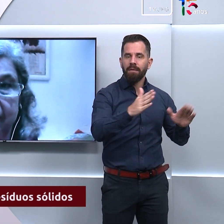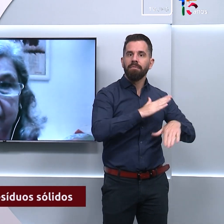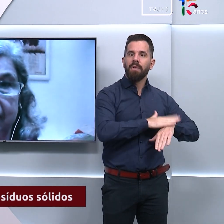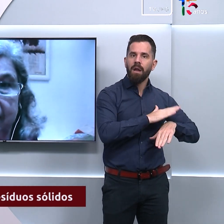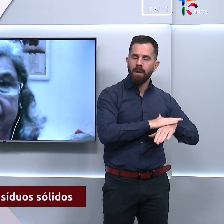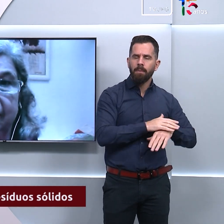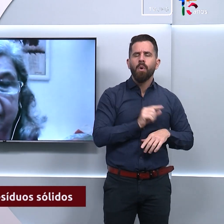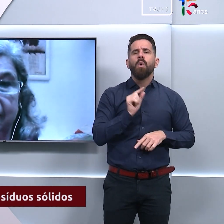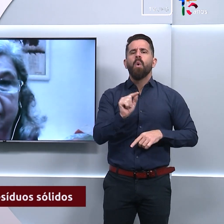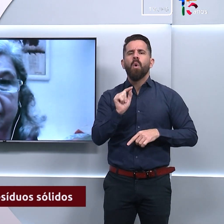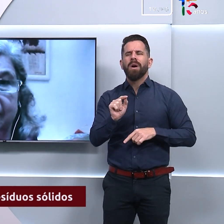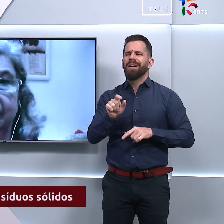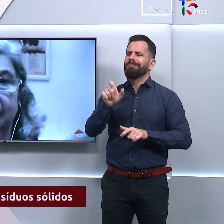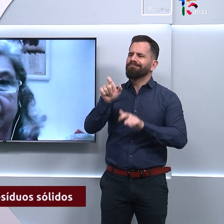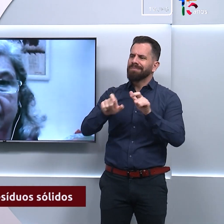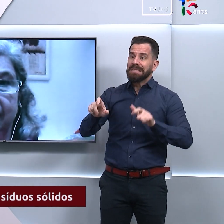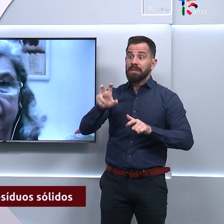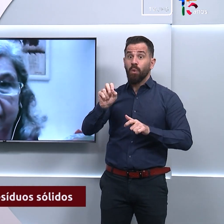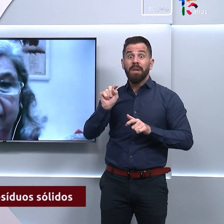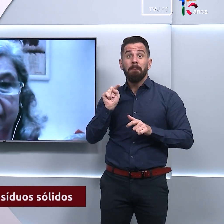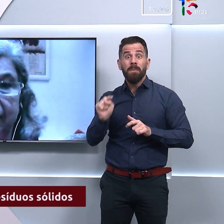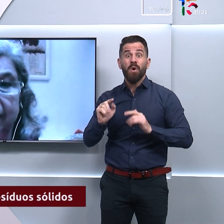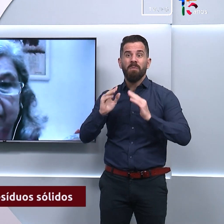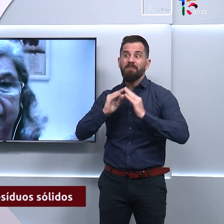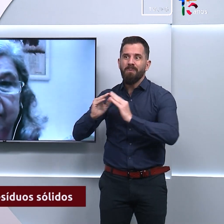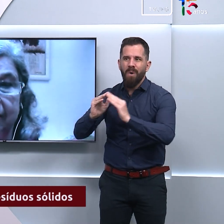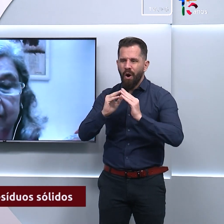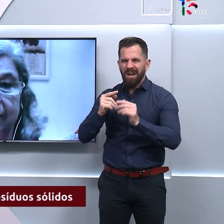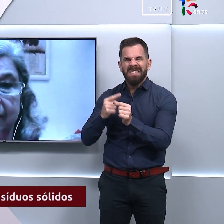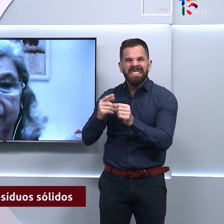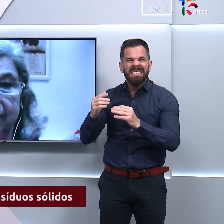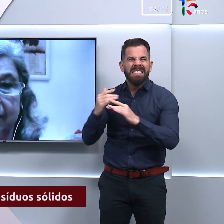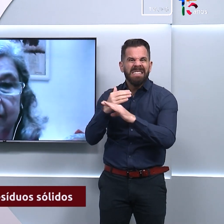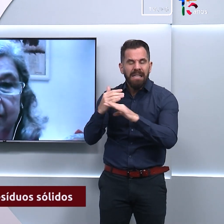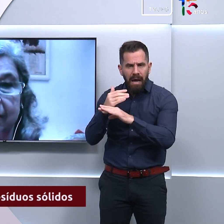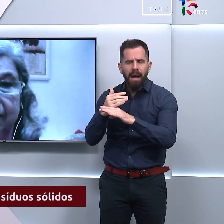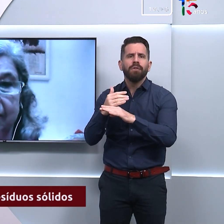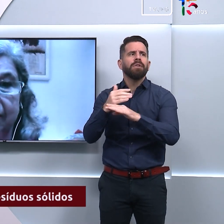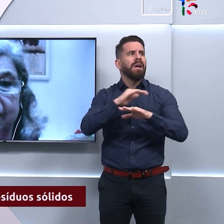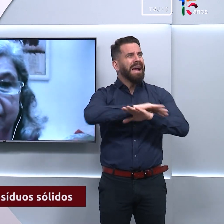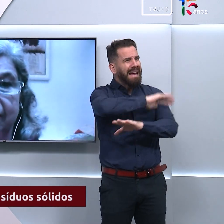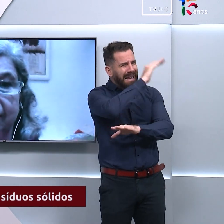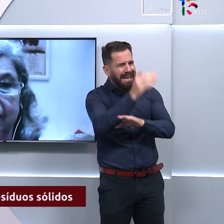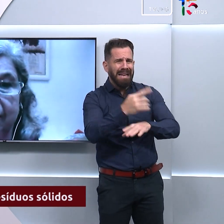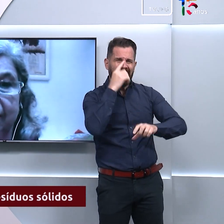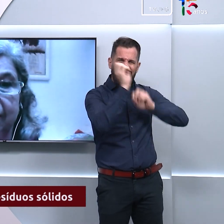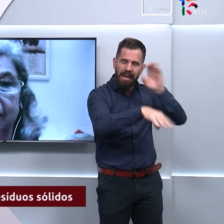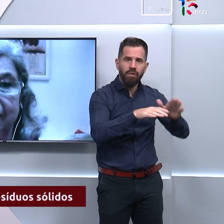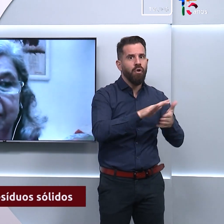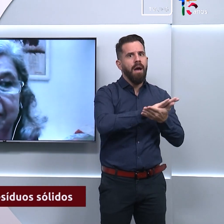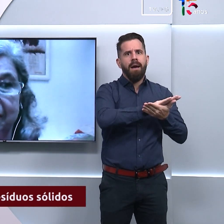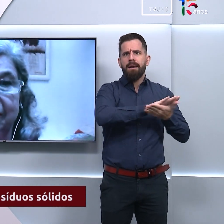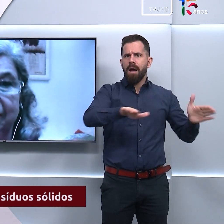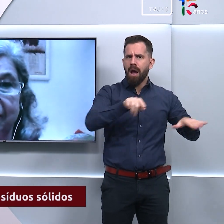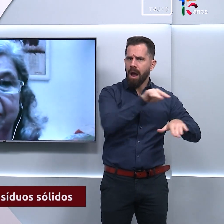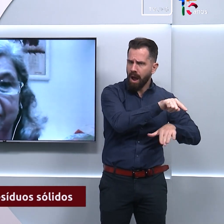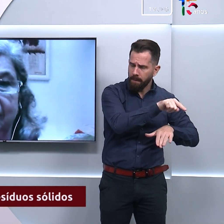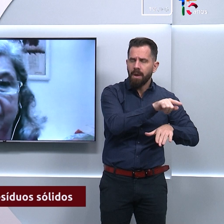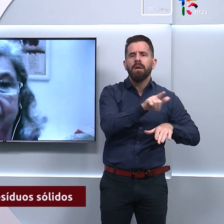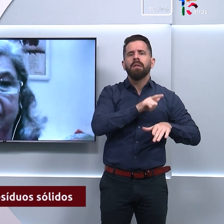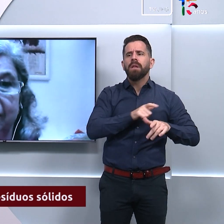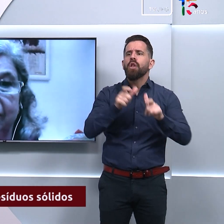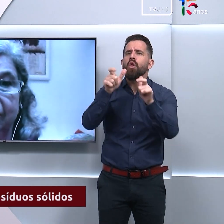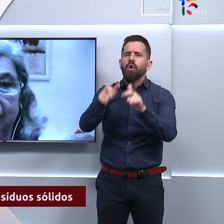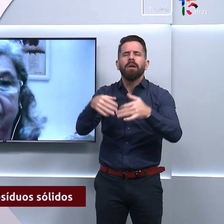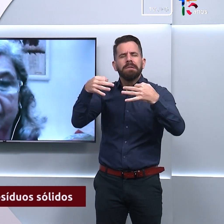com os lixões e promovessem aterros sanitários. Como é que está essa questão no Brasil atualmente, né,